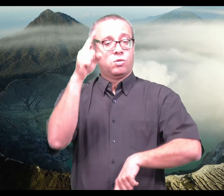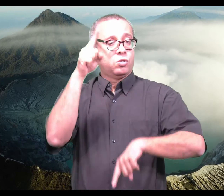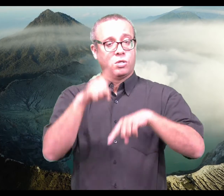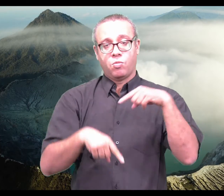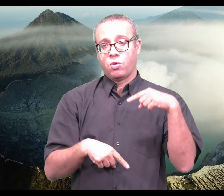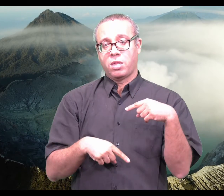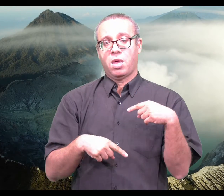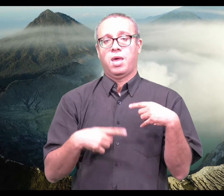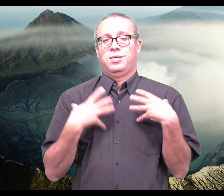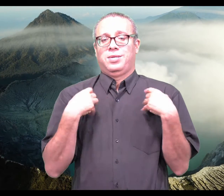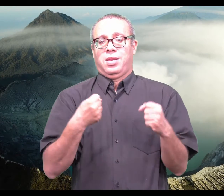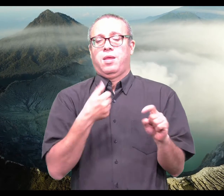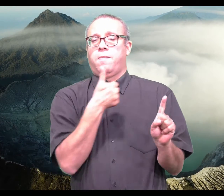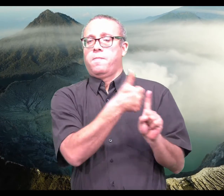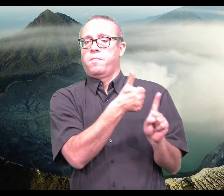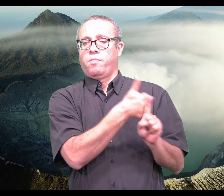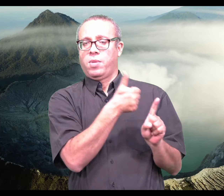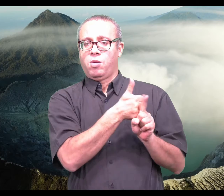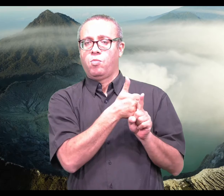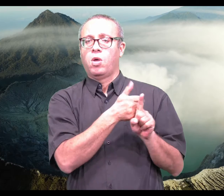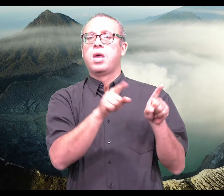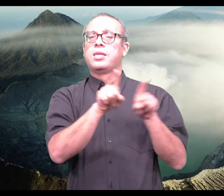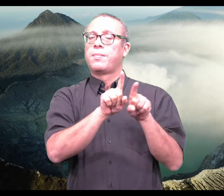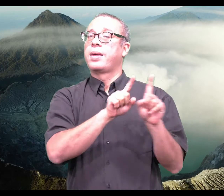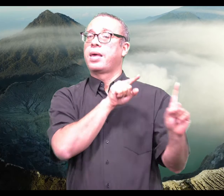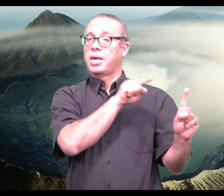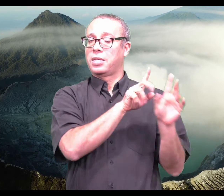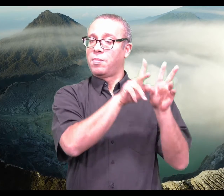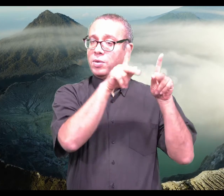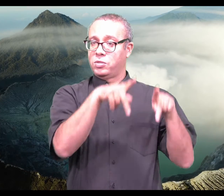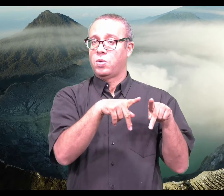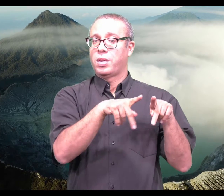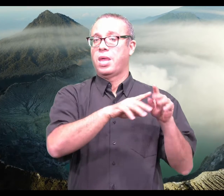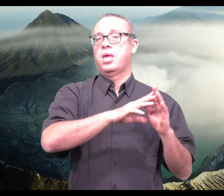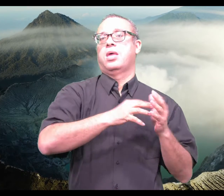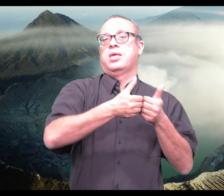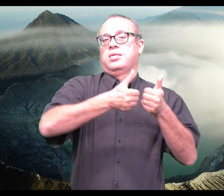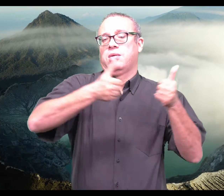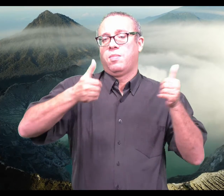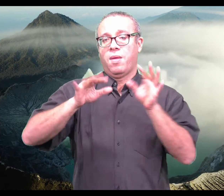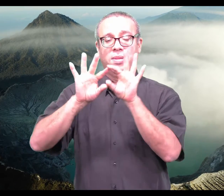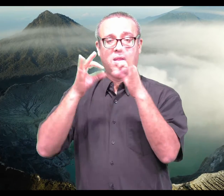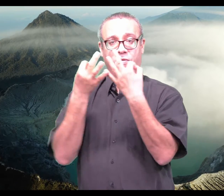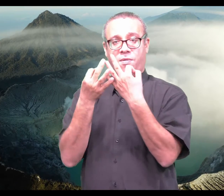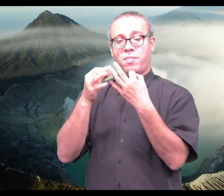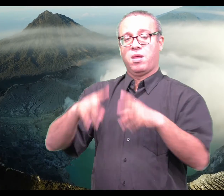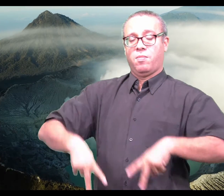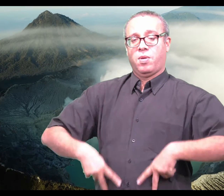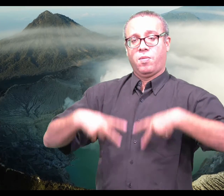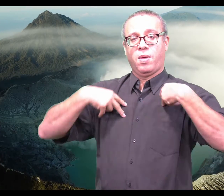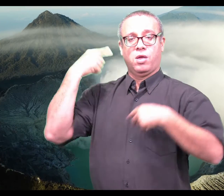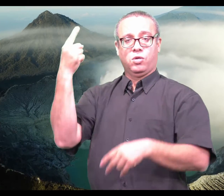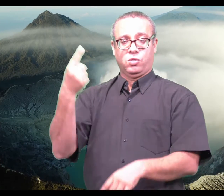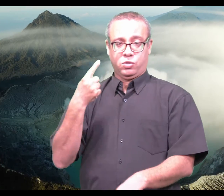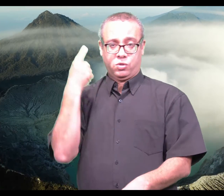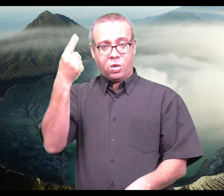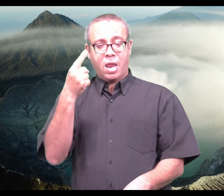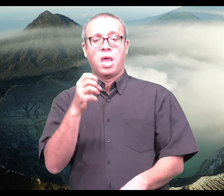parte, los leprosos eran totalmente apartados de la sociedad y aún de la familia. Ningún judío se